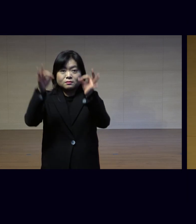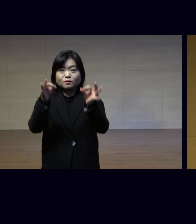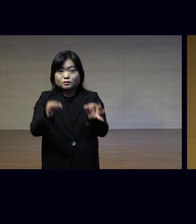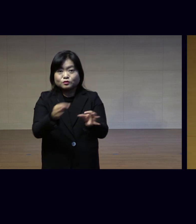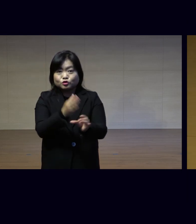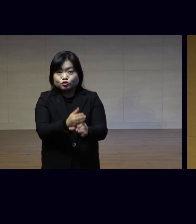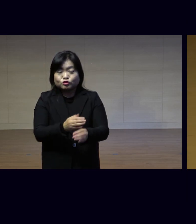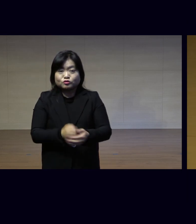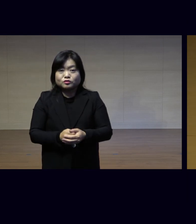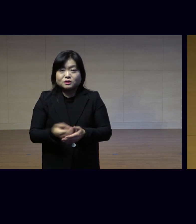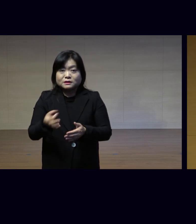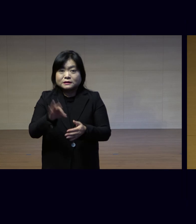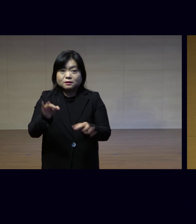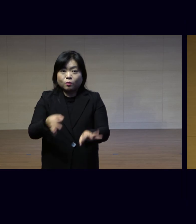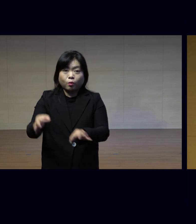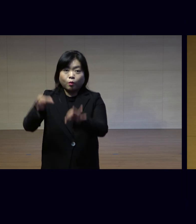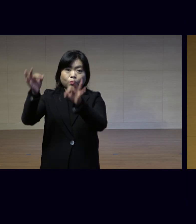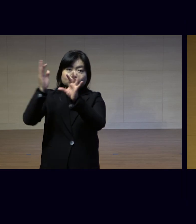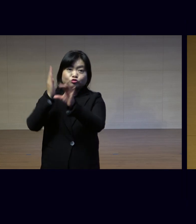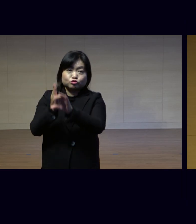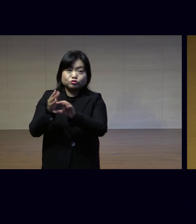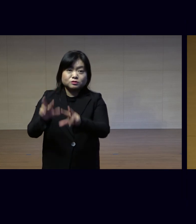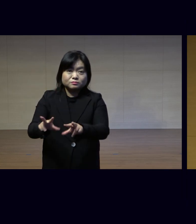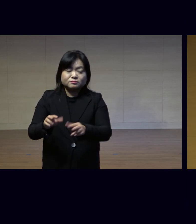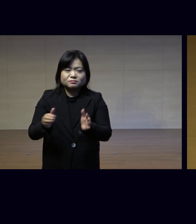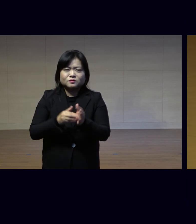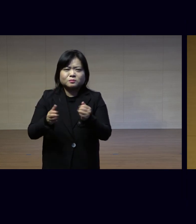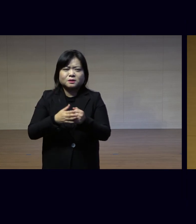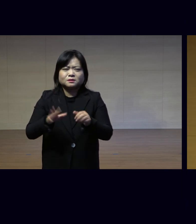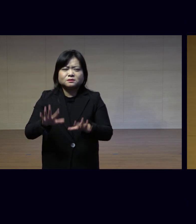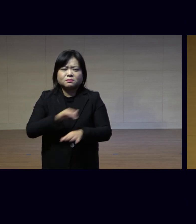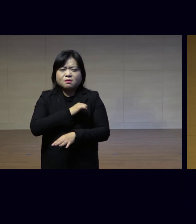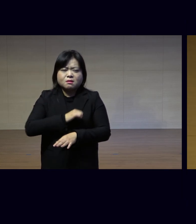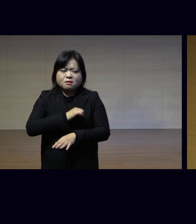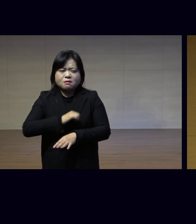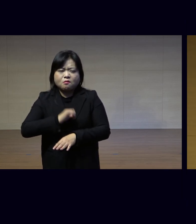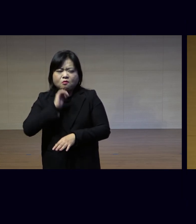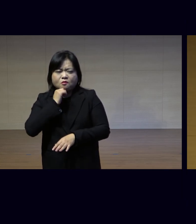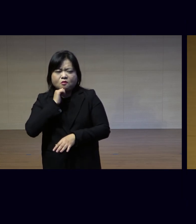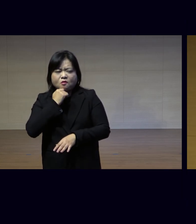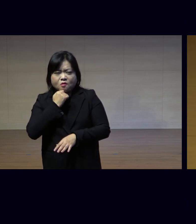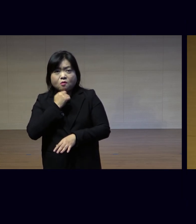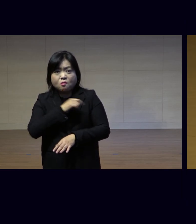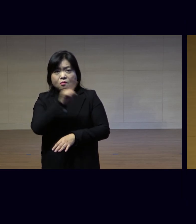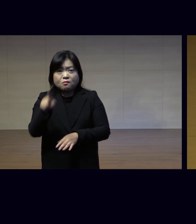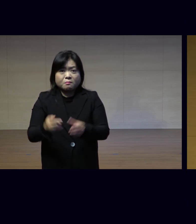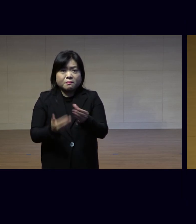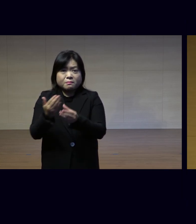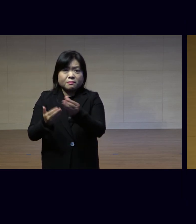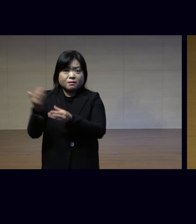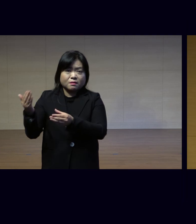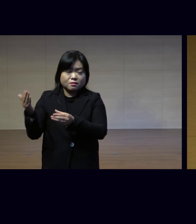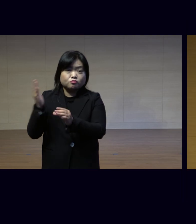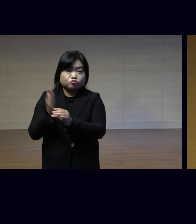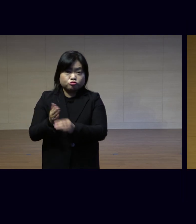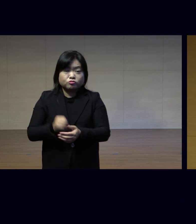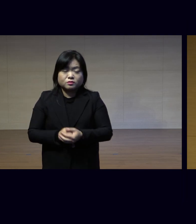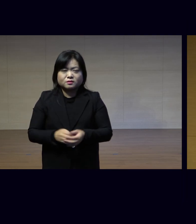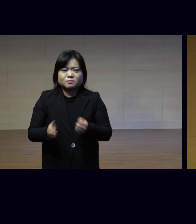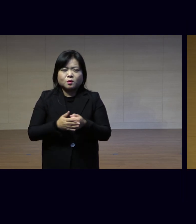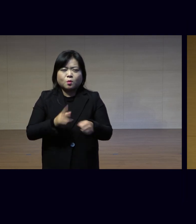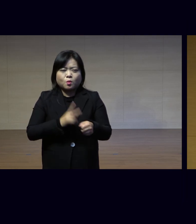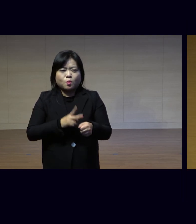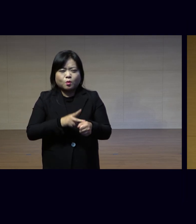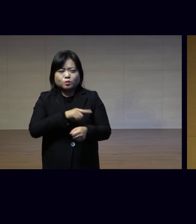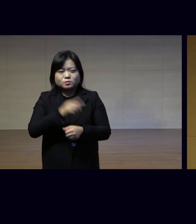떨어지고 이자율은 엄청 올라가고 하니까 지금 견디기 힘들어하는 부분들이 많이 있는데, 오늘 우리